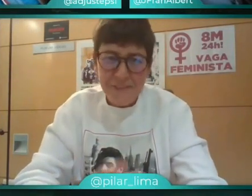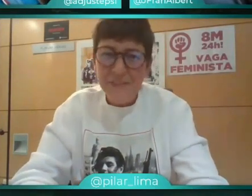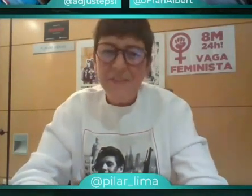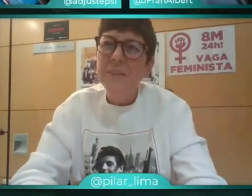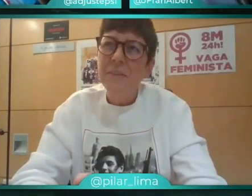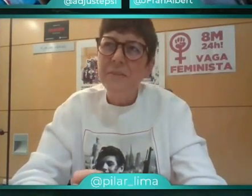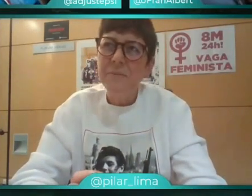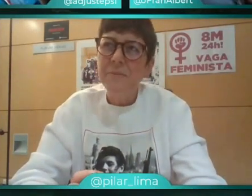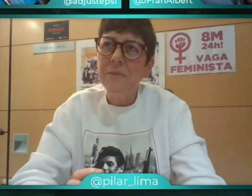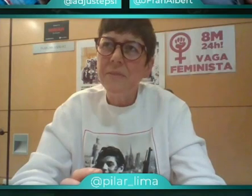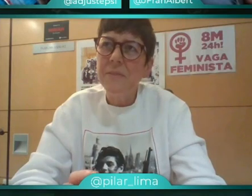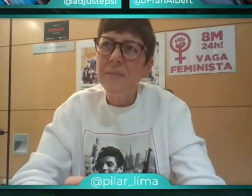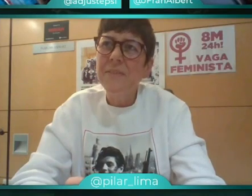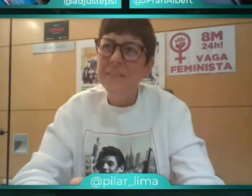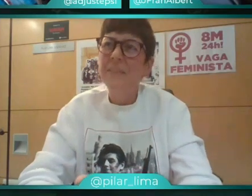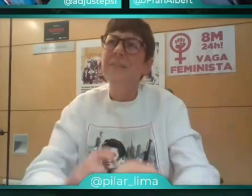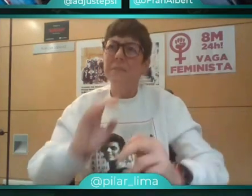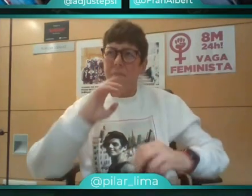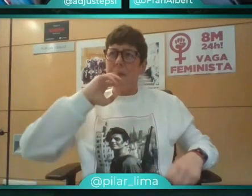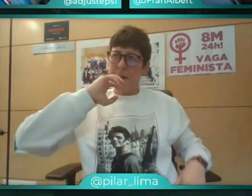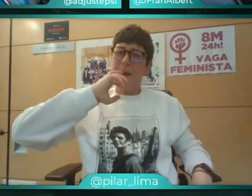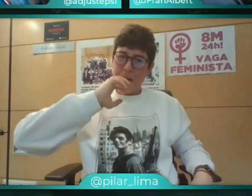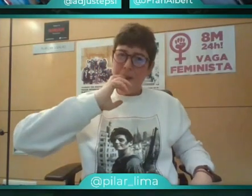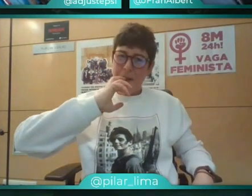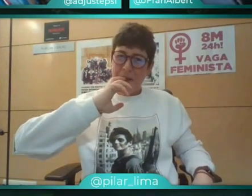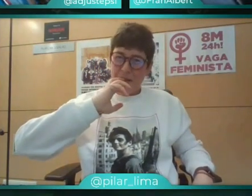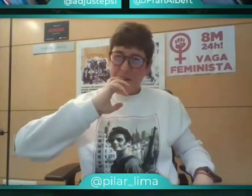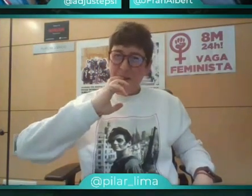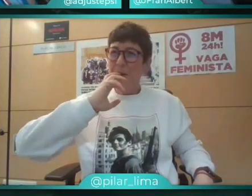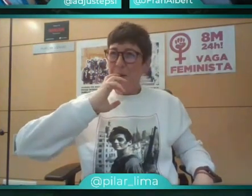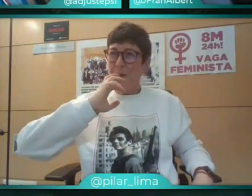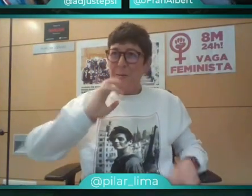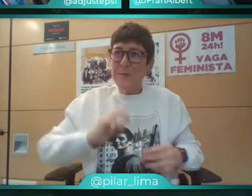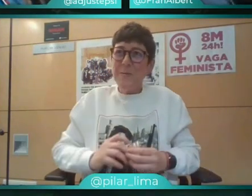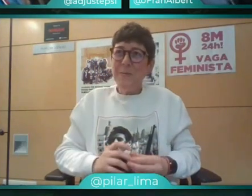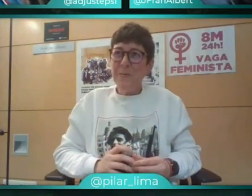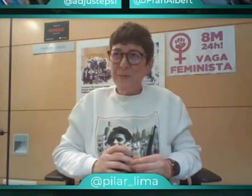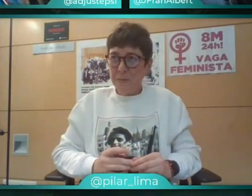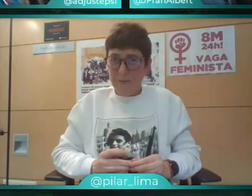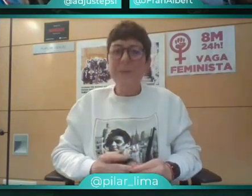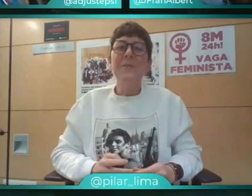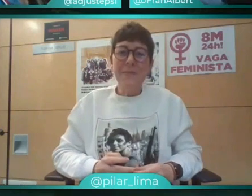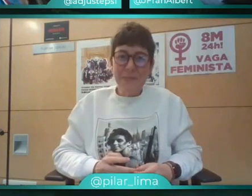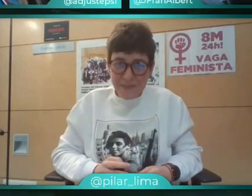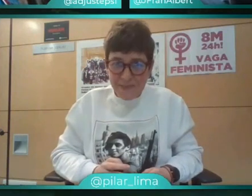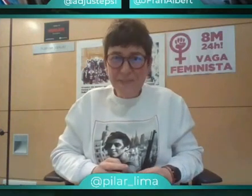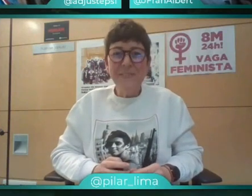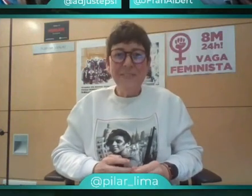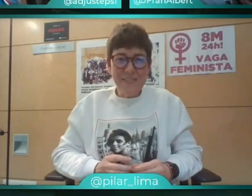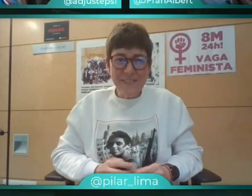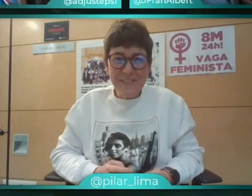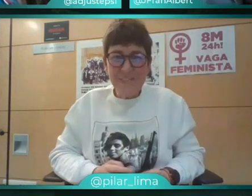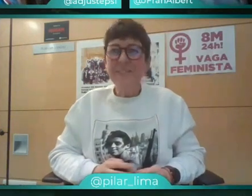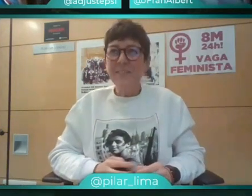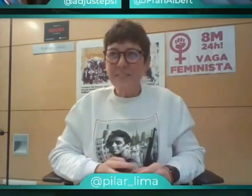siempre un tono informal aquí podemos interrumpirnos la gente puede preguntarnos ya sabéis todos y todas podéis lanzarle vuestras